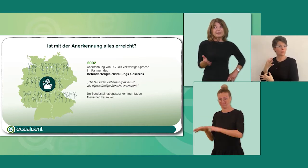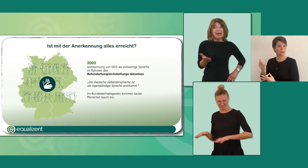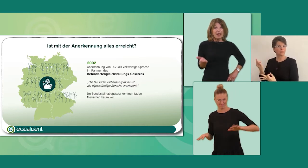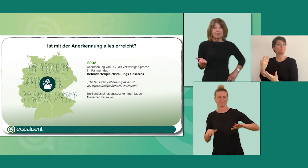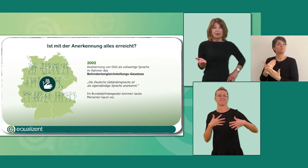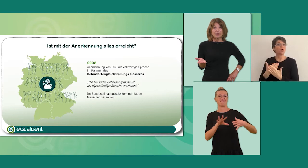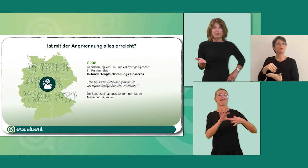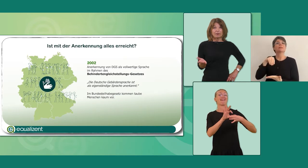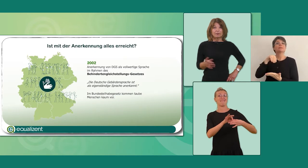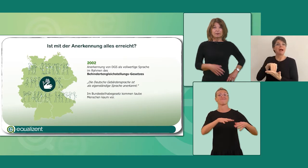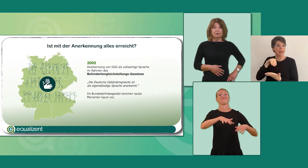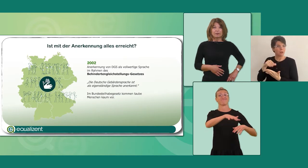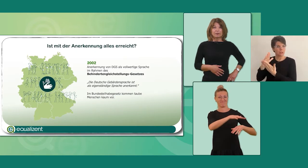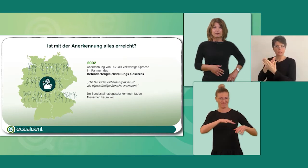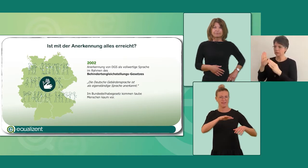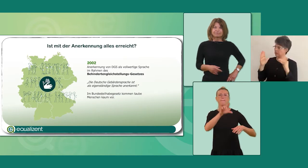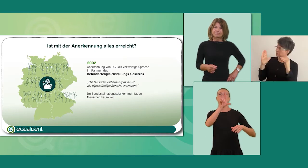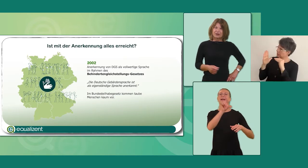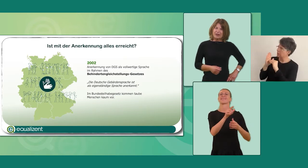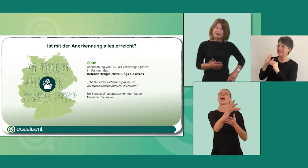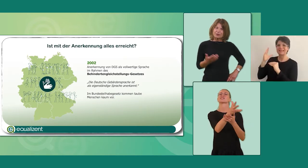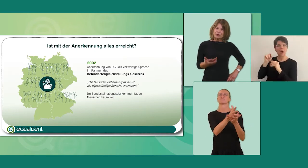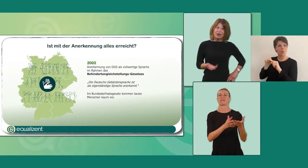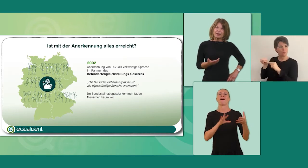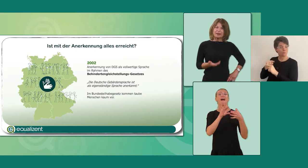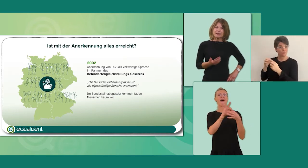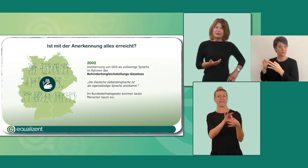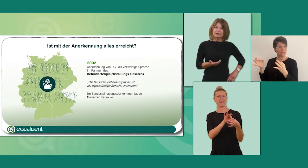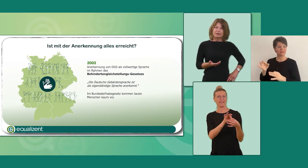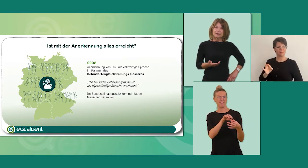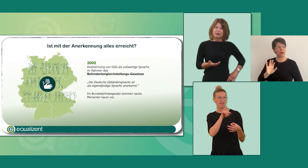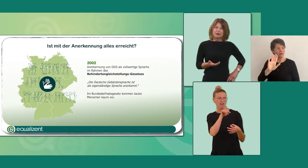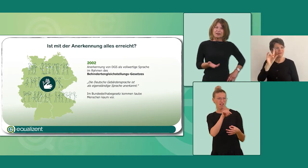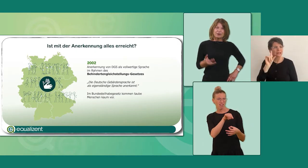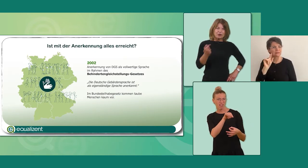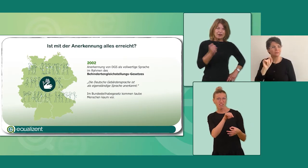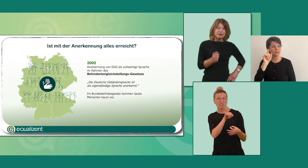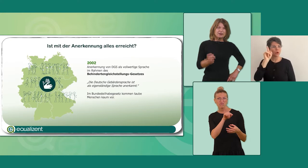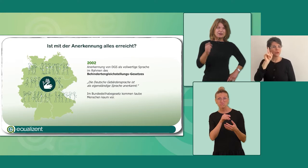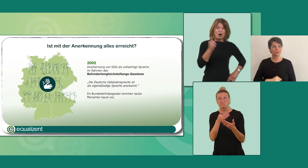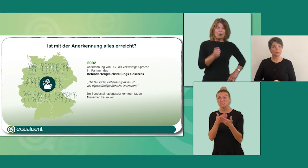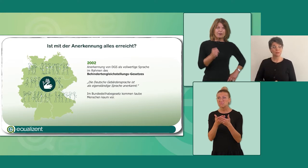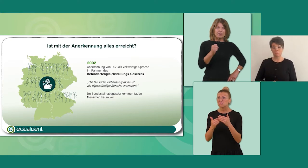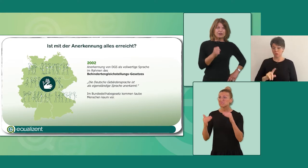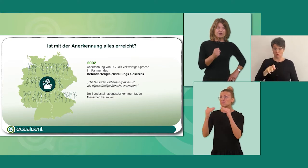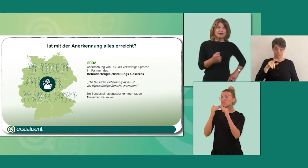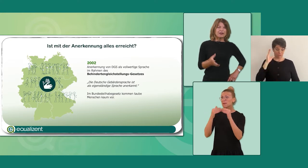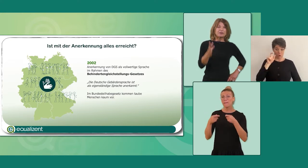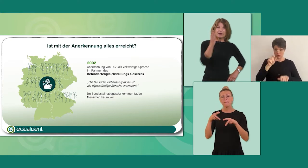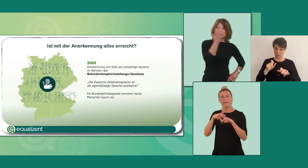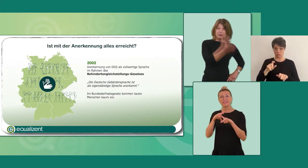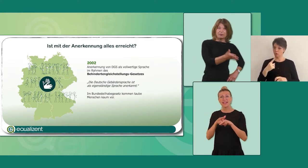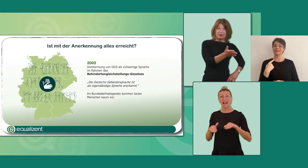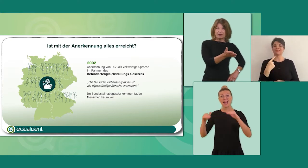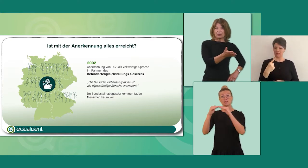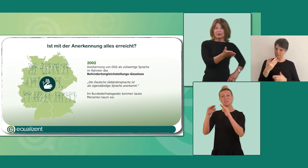beim Teilhabegesetz. Ja, was bedeutet denn das? Das bedeutet, dass taube Menschen weder als